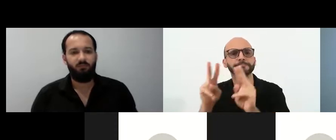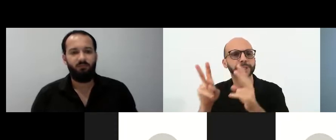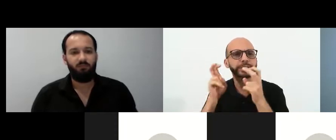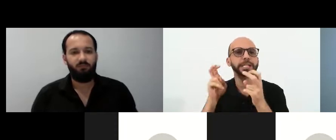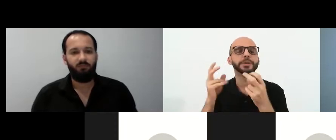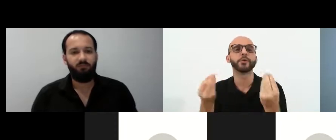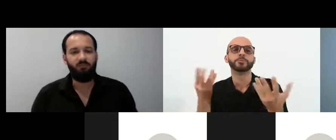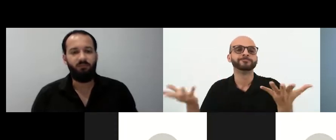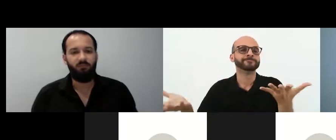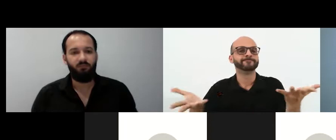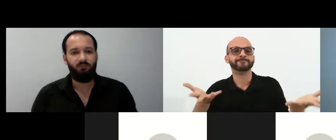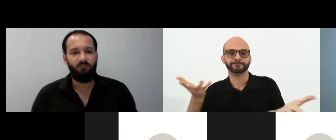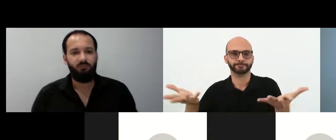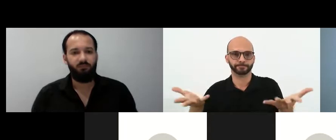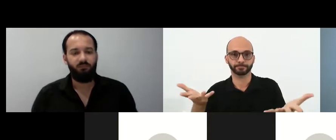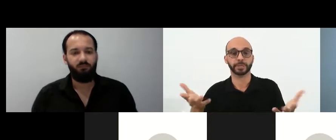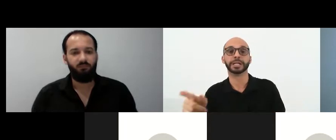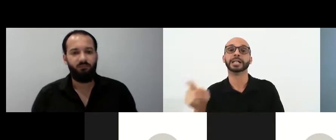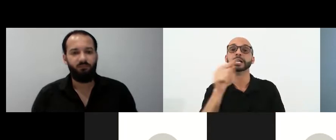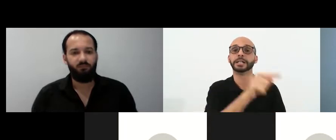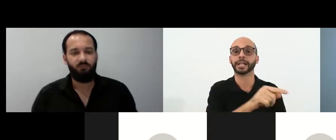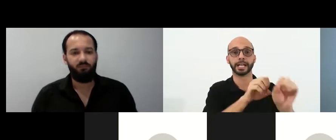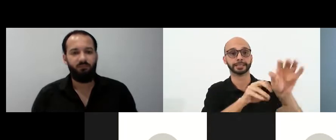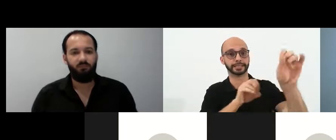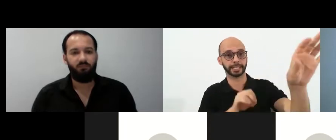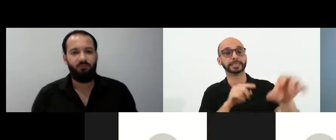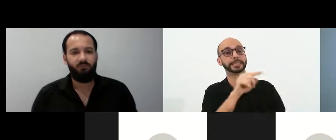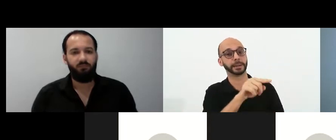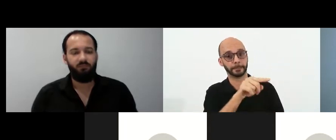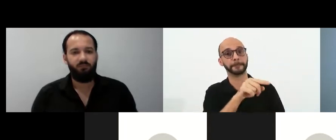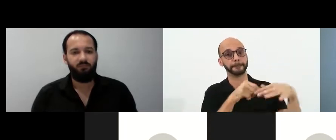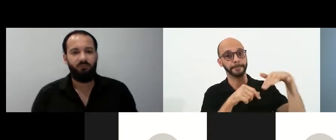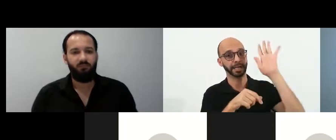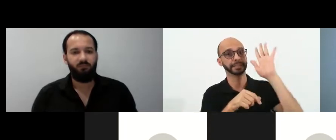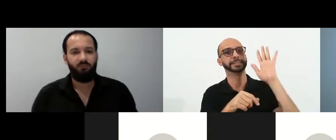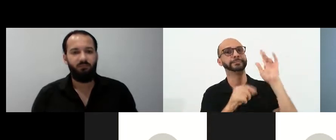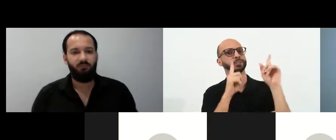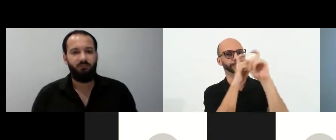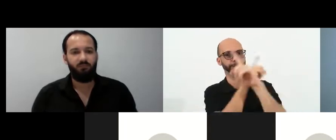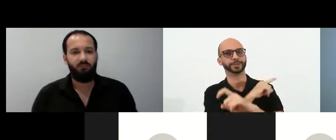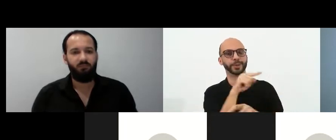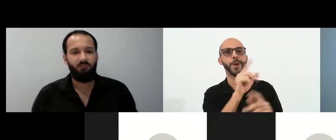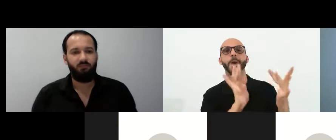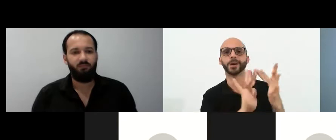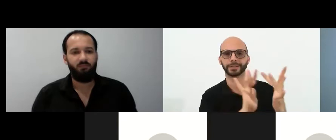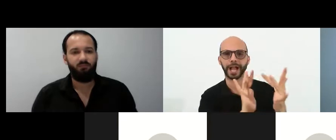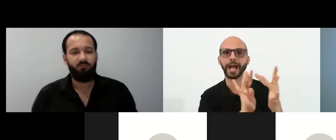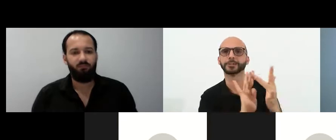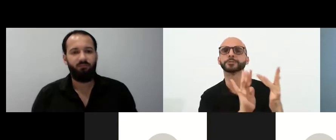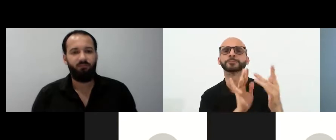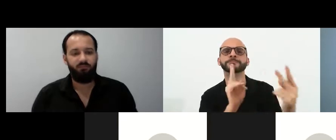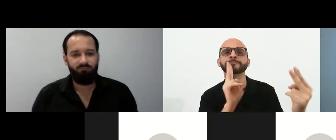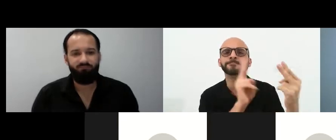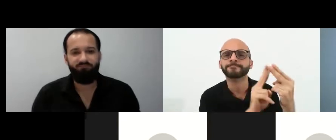eu consigo interagir de uma forma muito mais clara ali com o aluno. E agora, no processo à distância, é